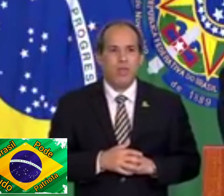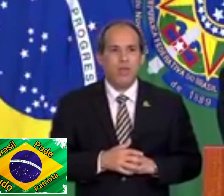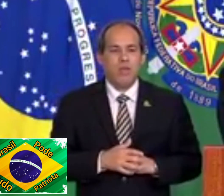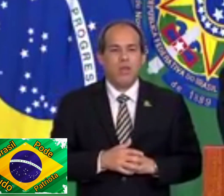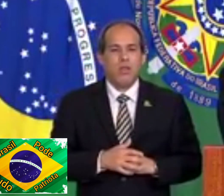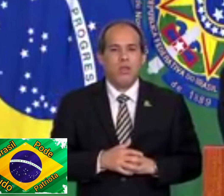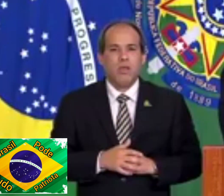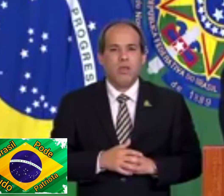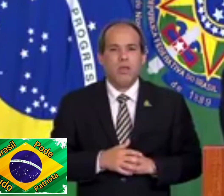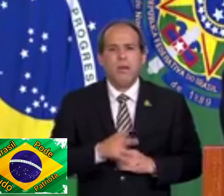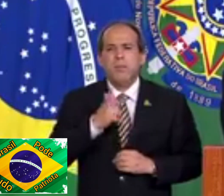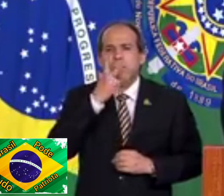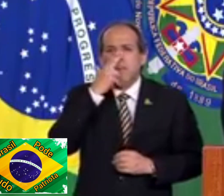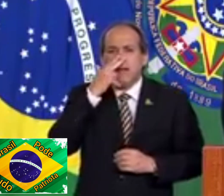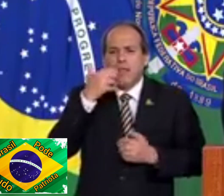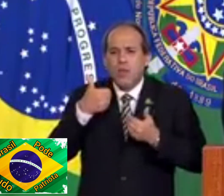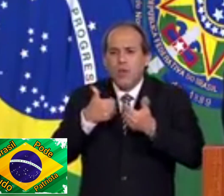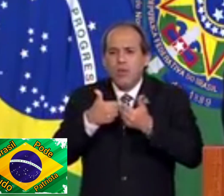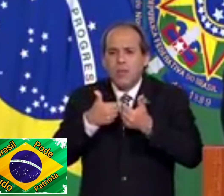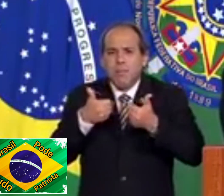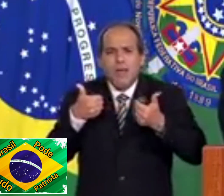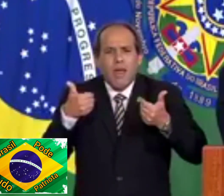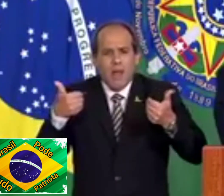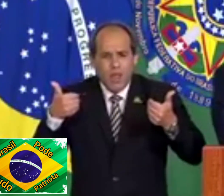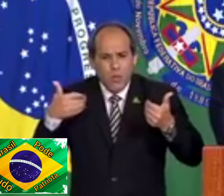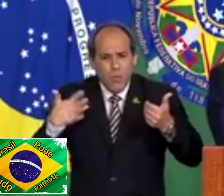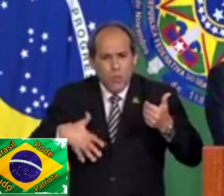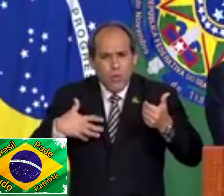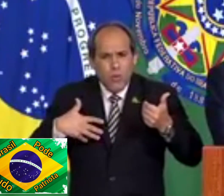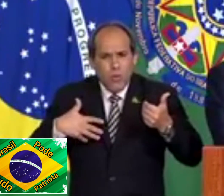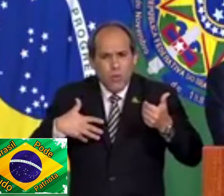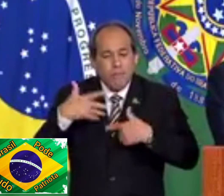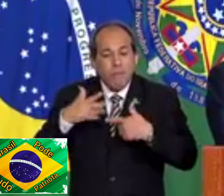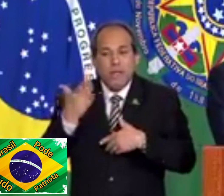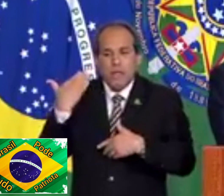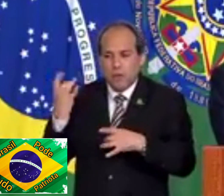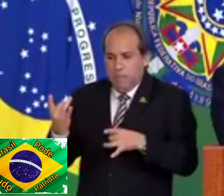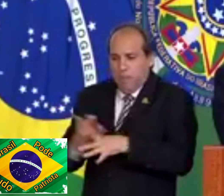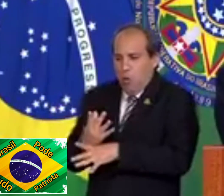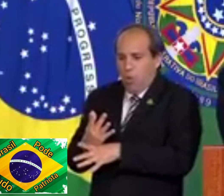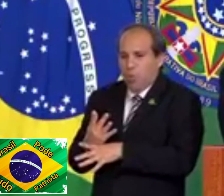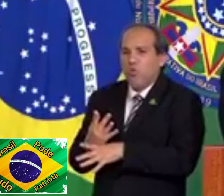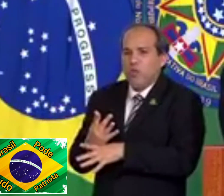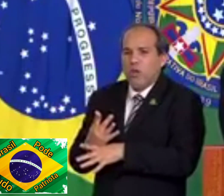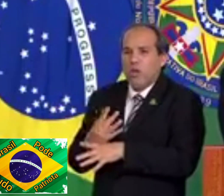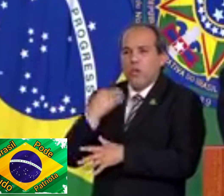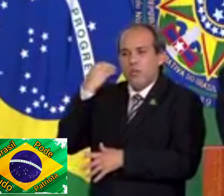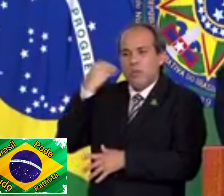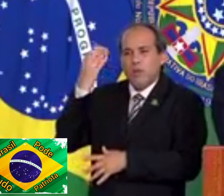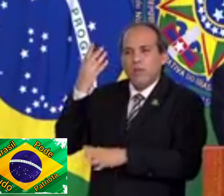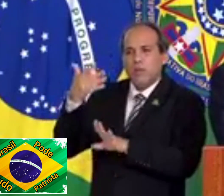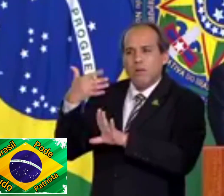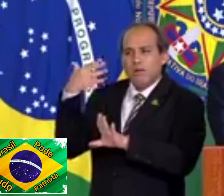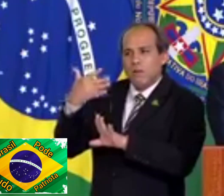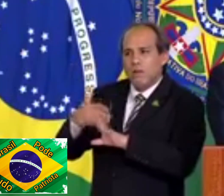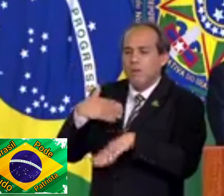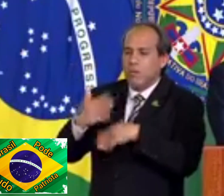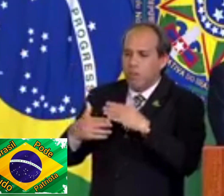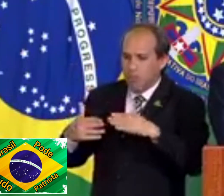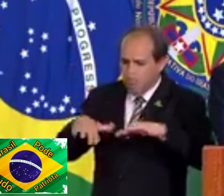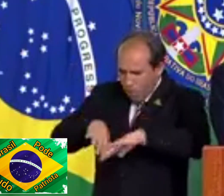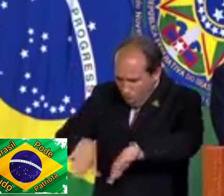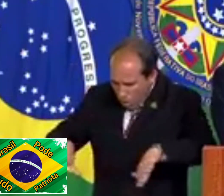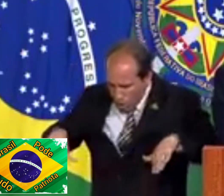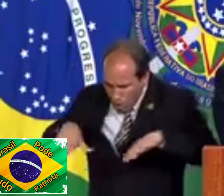Graças a Deus, estava preparado. A segunda vez que desci, no fundo da lagoa, a procurar o Celso,